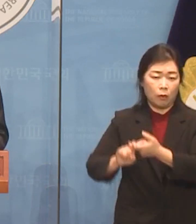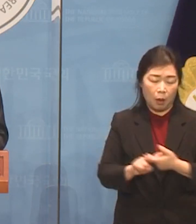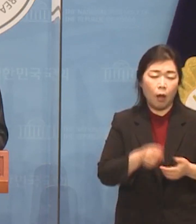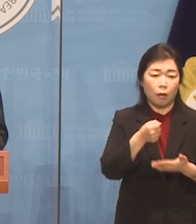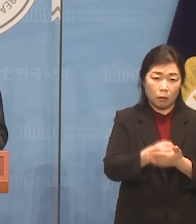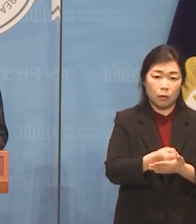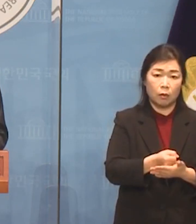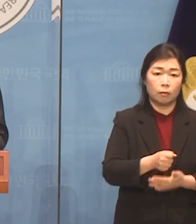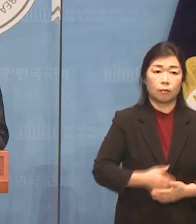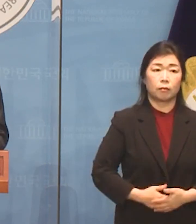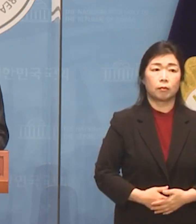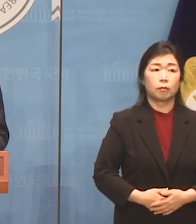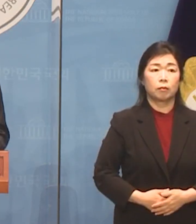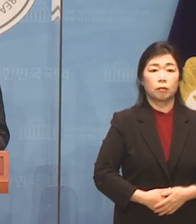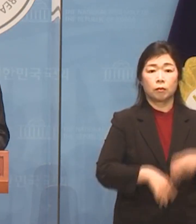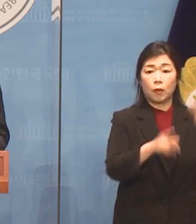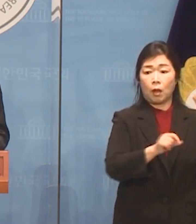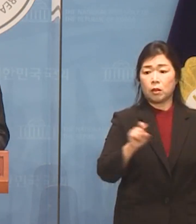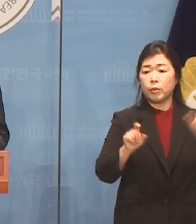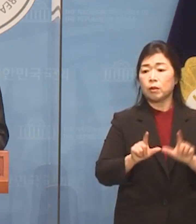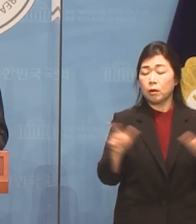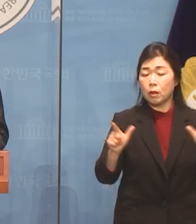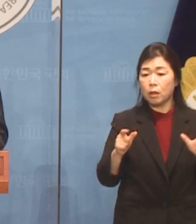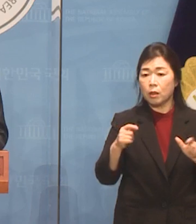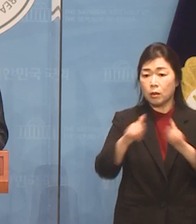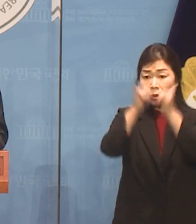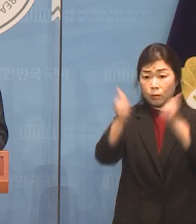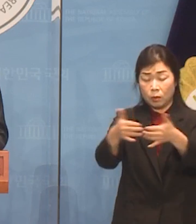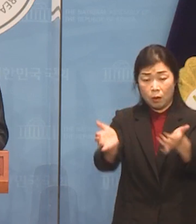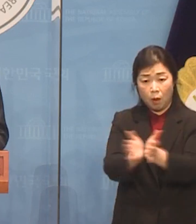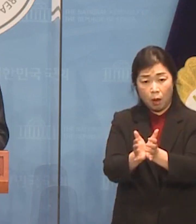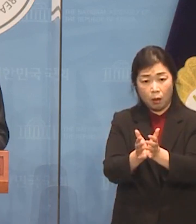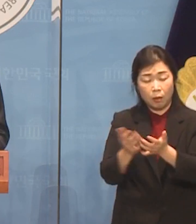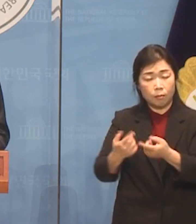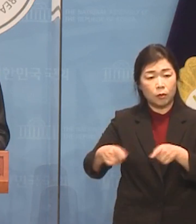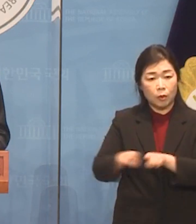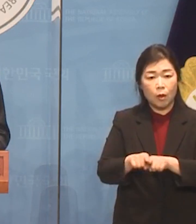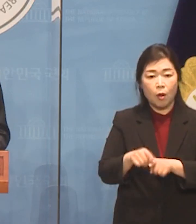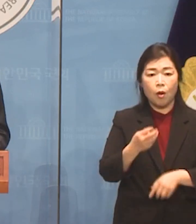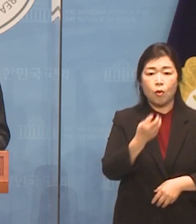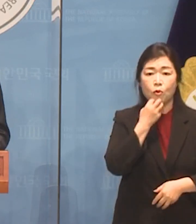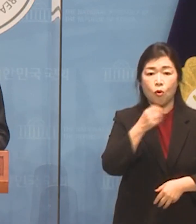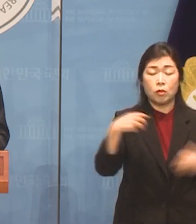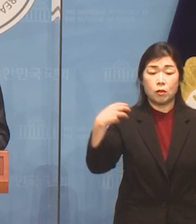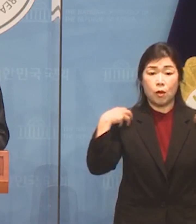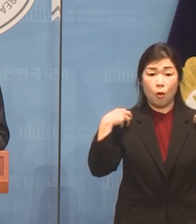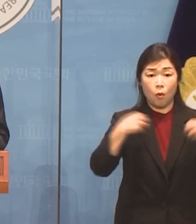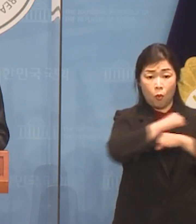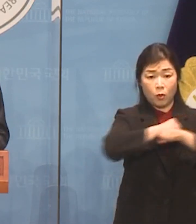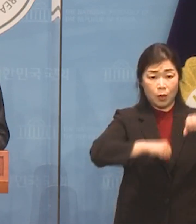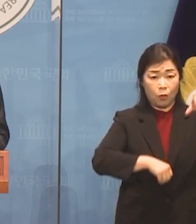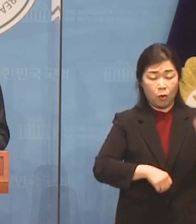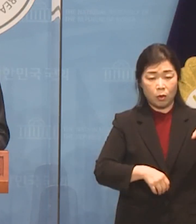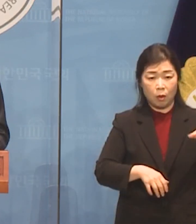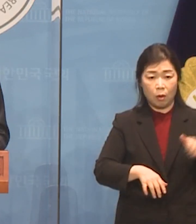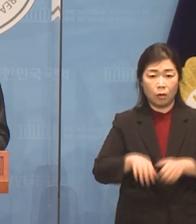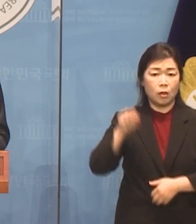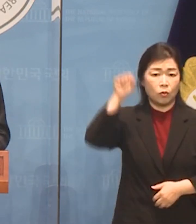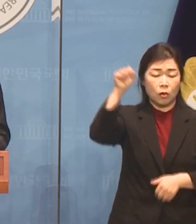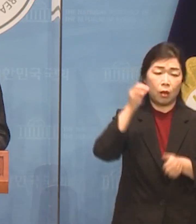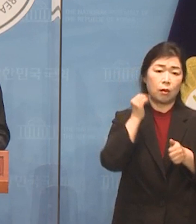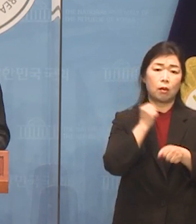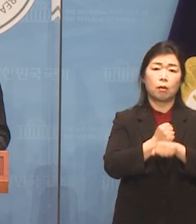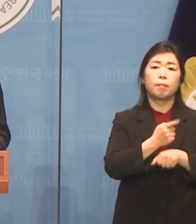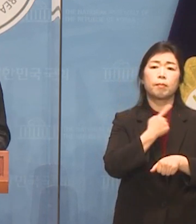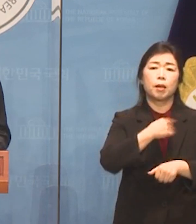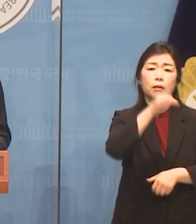11일 토요일 더불어민주당은 시민사회와 함께 서울시청 광장에서 기탄대회를 진행한 바 있습니다